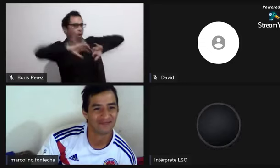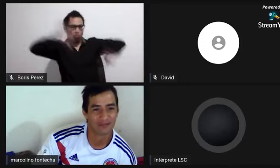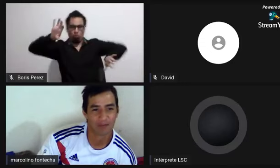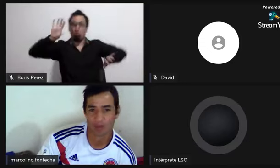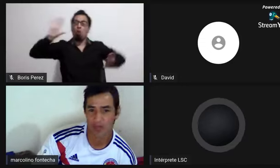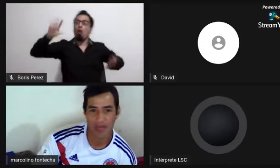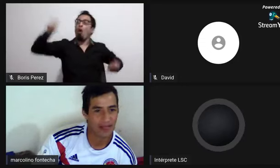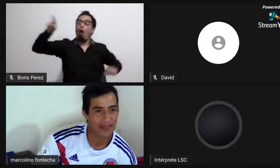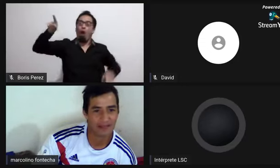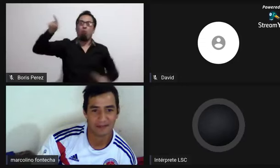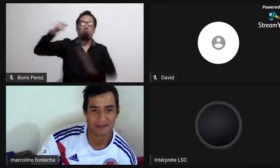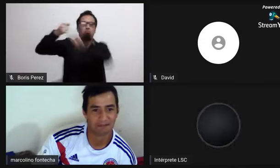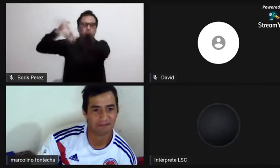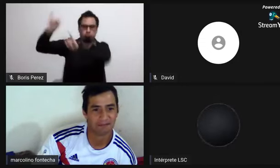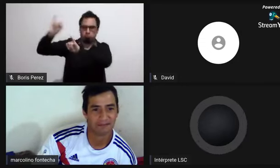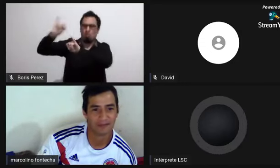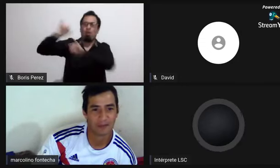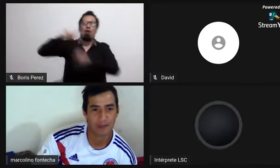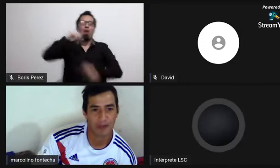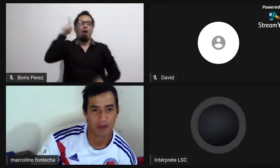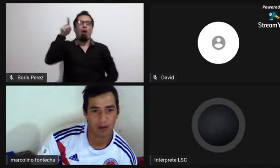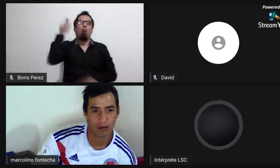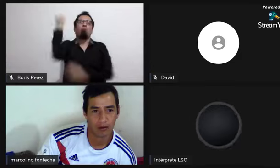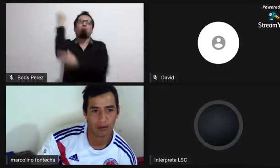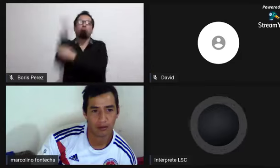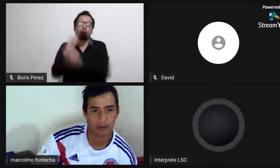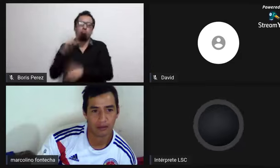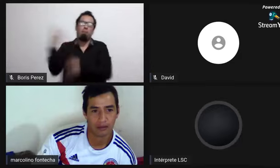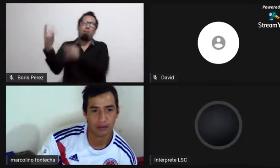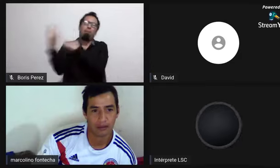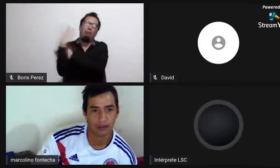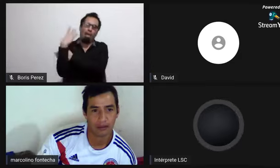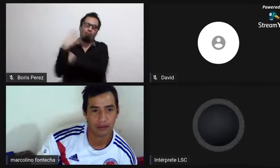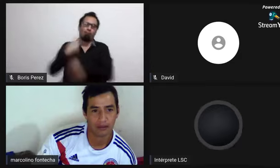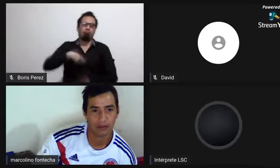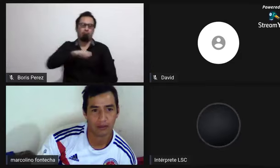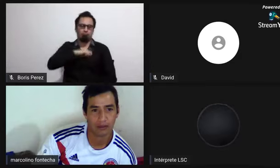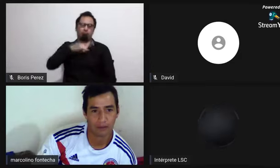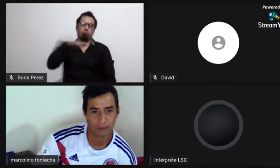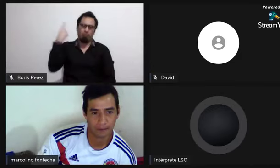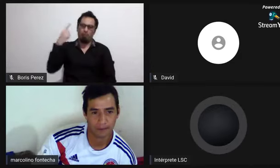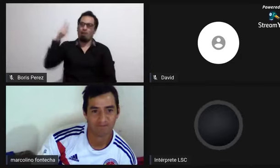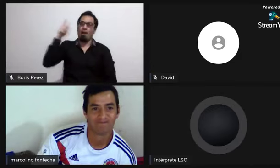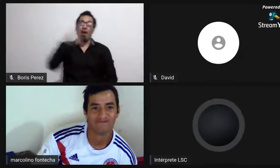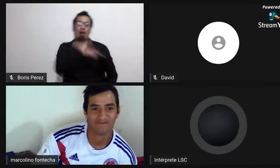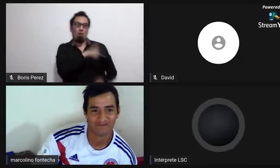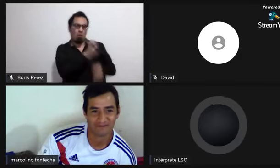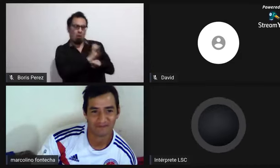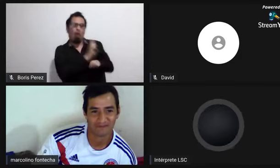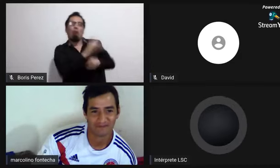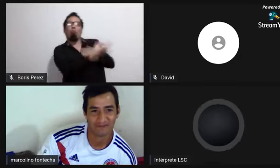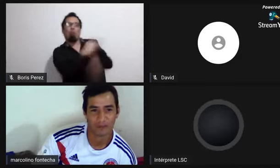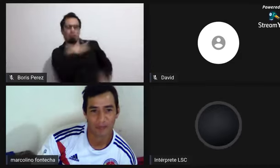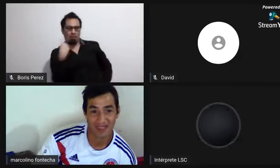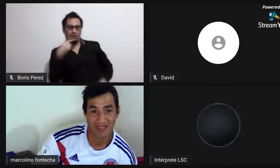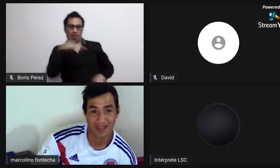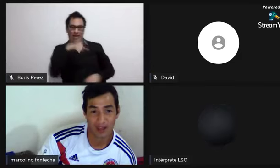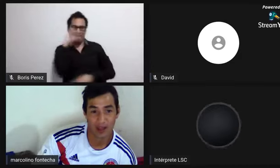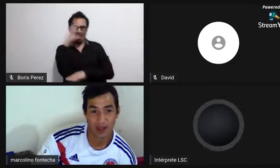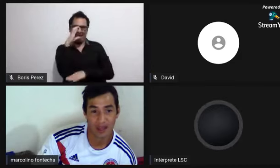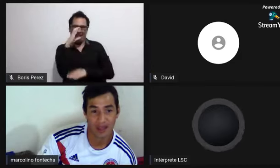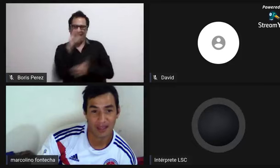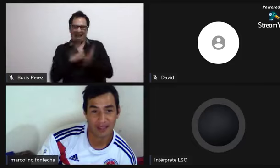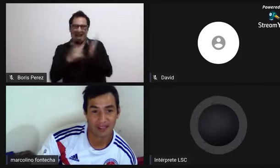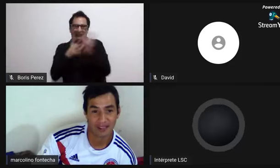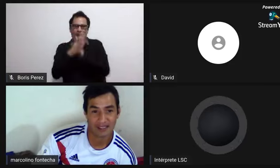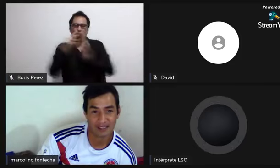aquí, no el 20 de julio. Eso sucedió aquí en Bogotá. Cuando hablamos de el 20 de julio,